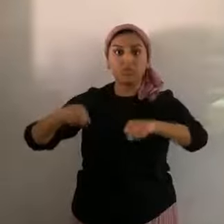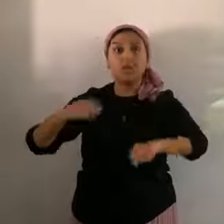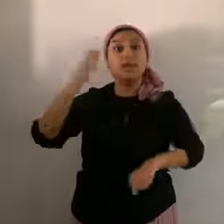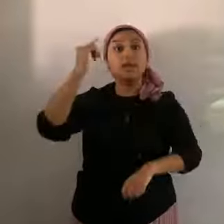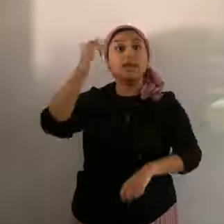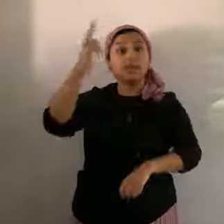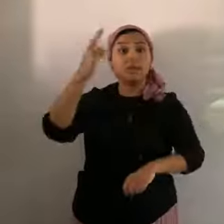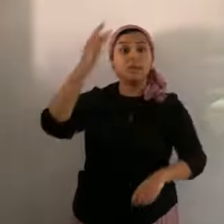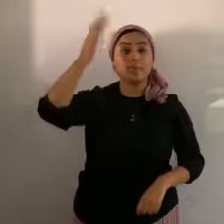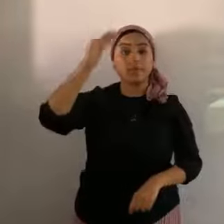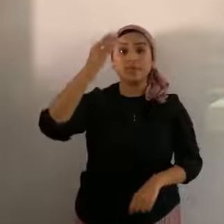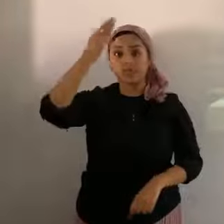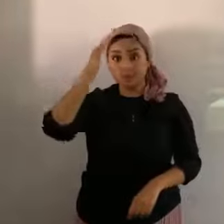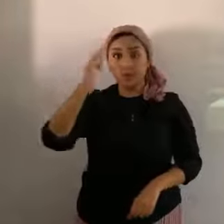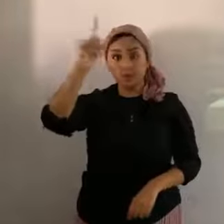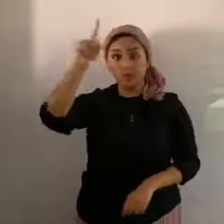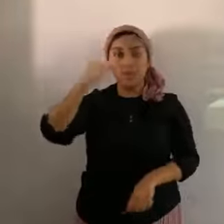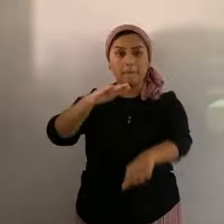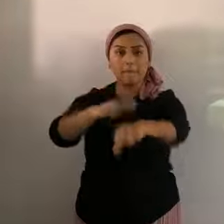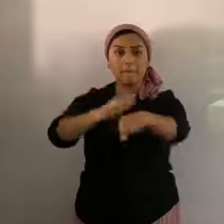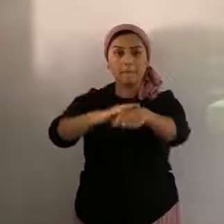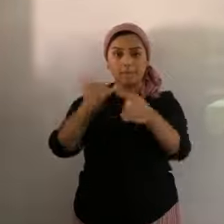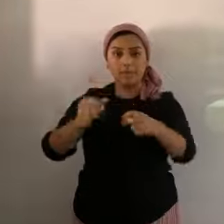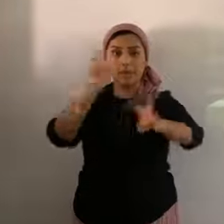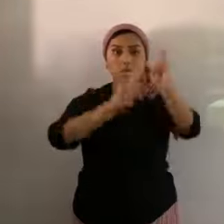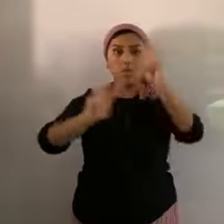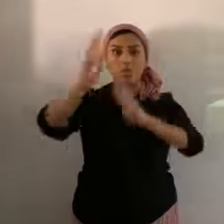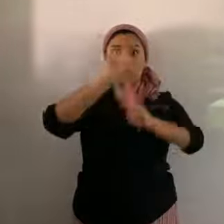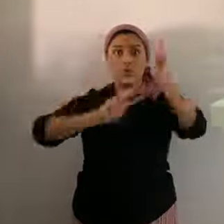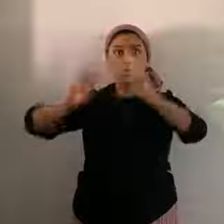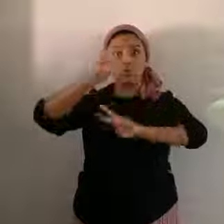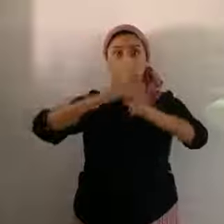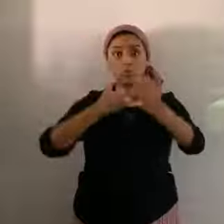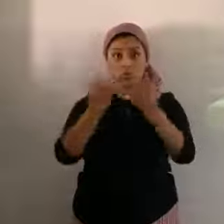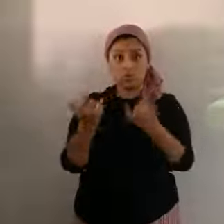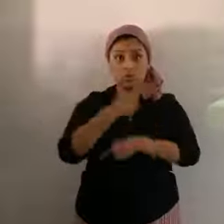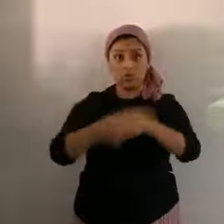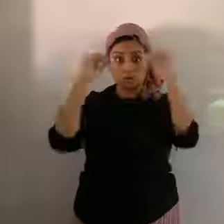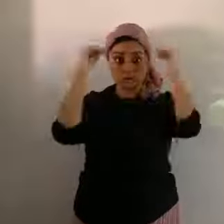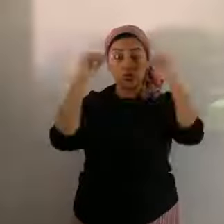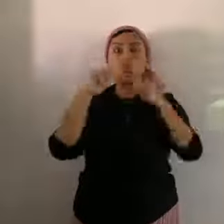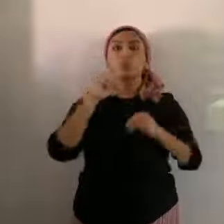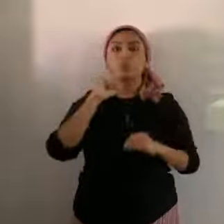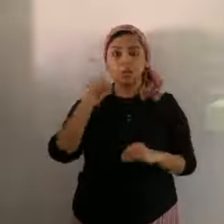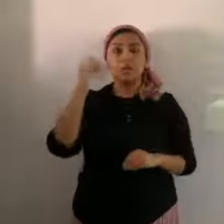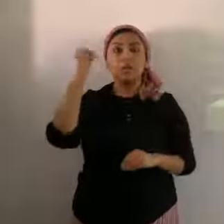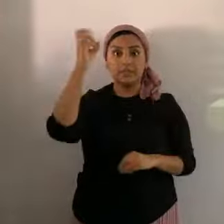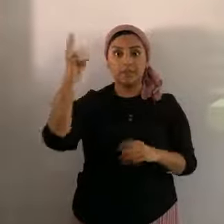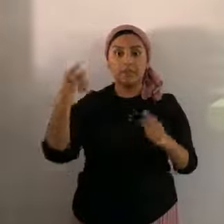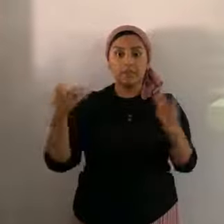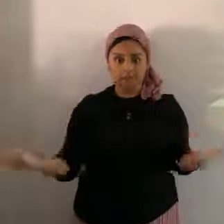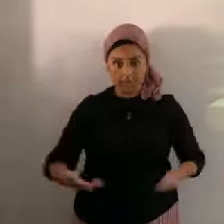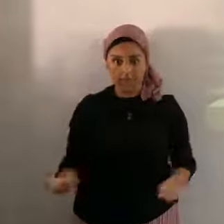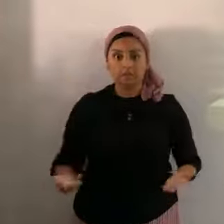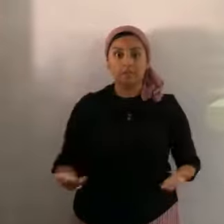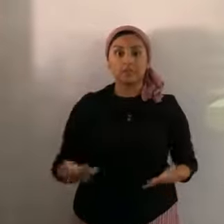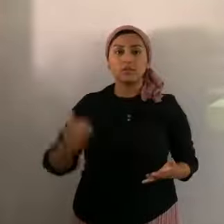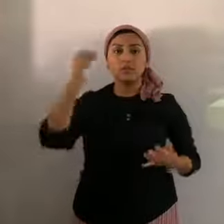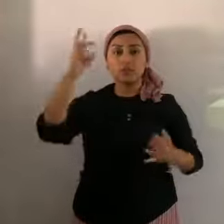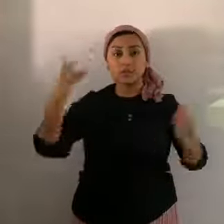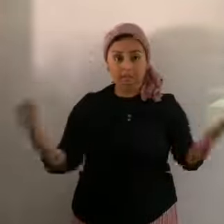Eterno está avisando ahorita a todos a través de este tema. Sin duda el Eterno está aquí. Aquí está